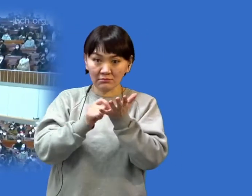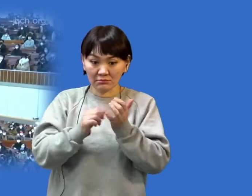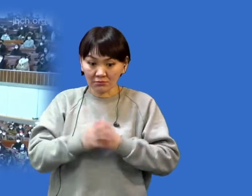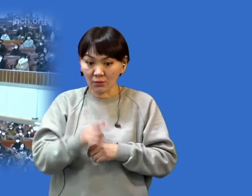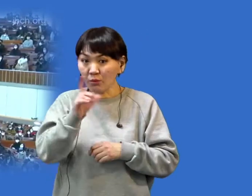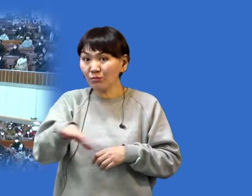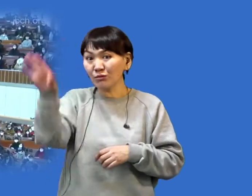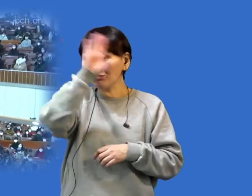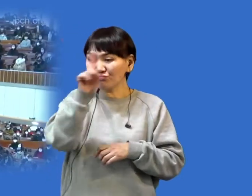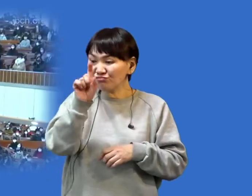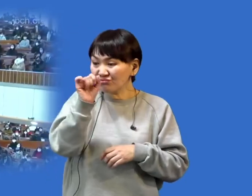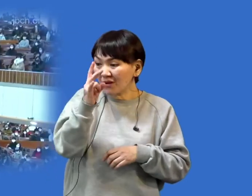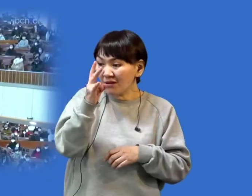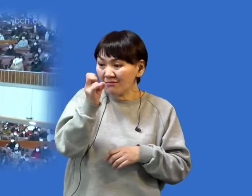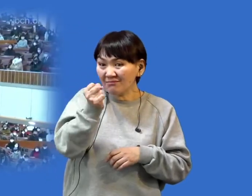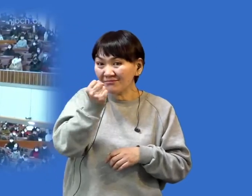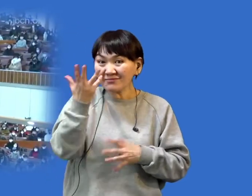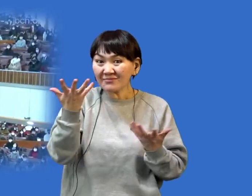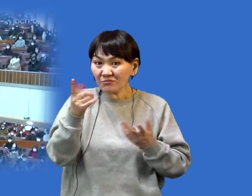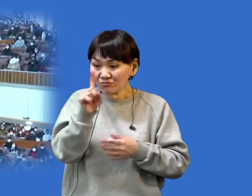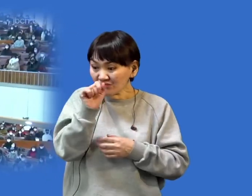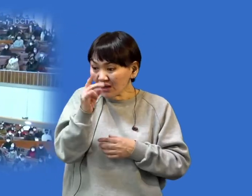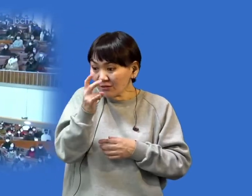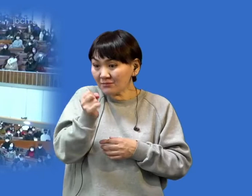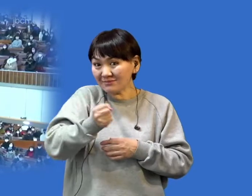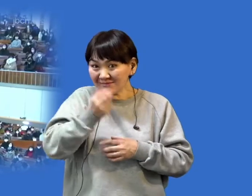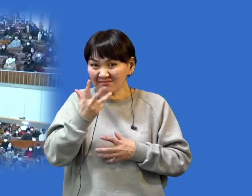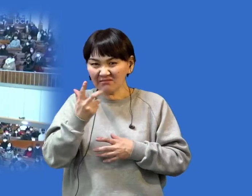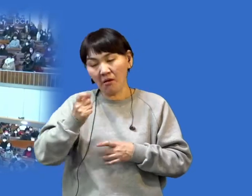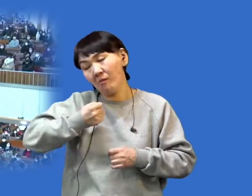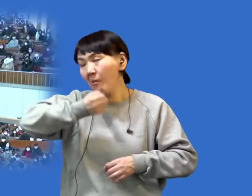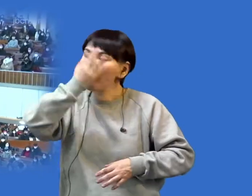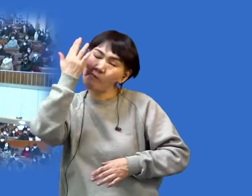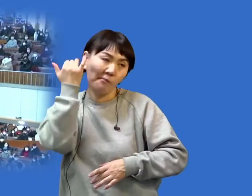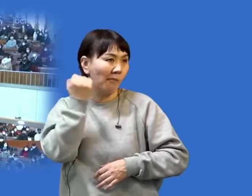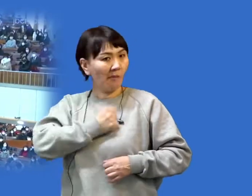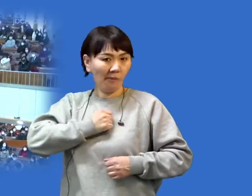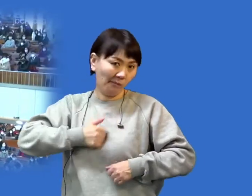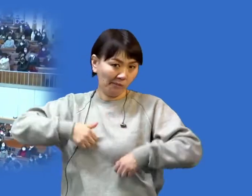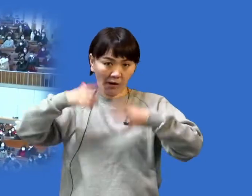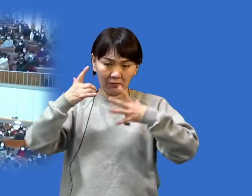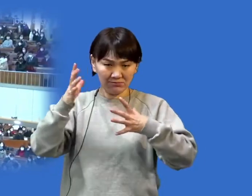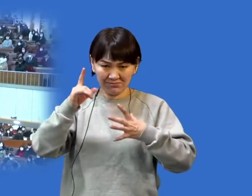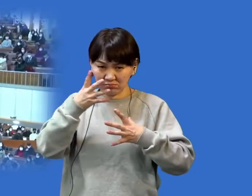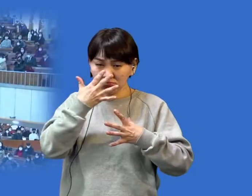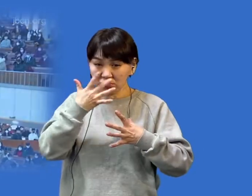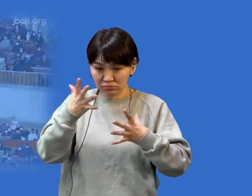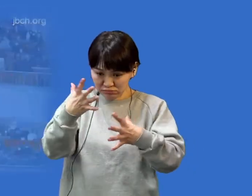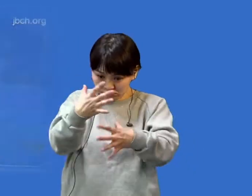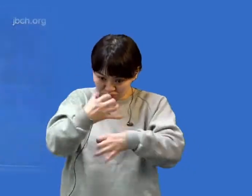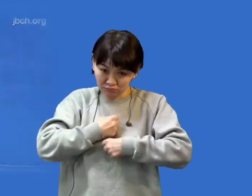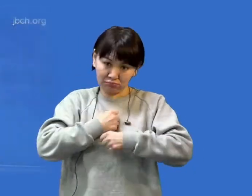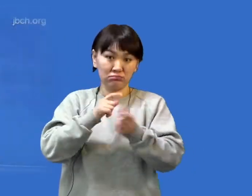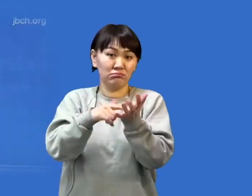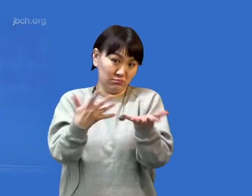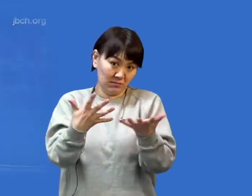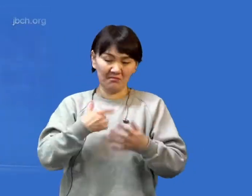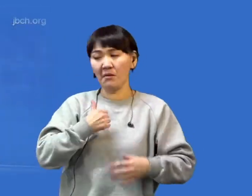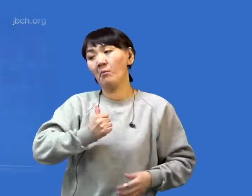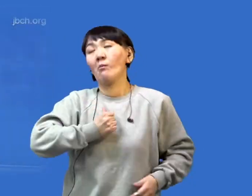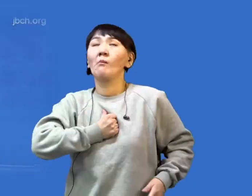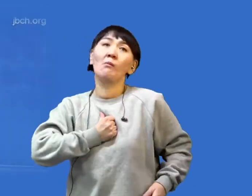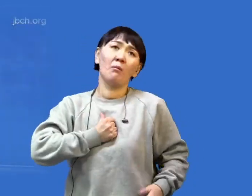Хүндрэлтний энэ зан чанар болох энэ зан чанараа хүртэл захирах хэрэгтэй. Өөрийнхөө бардам байх гад байгааг хүртэл захирах хэрэгтэй.